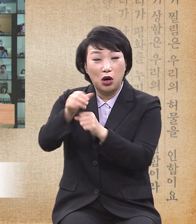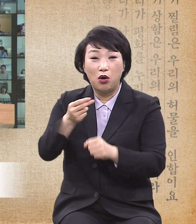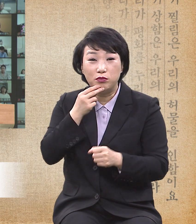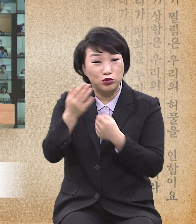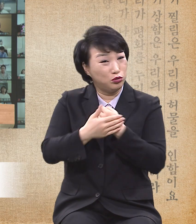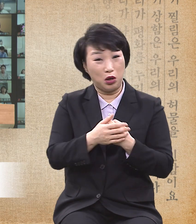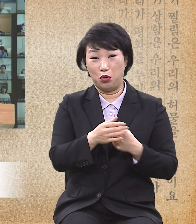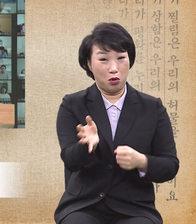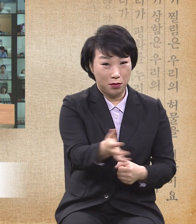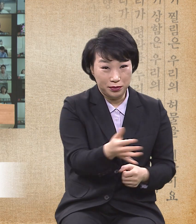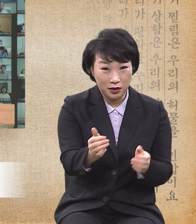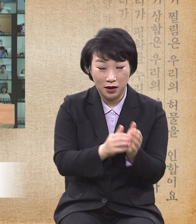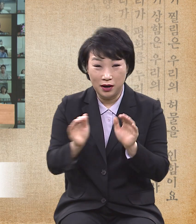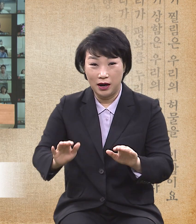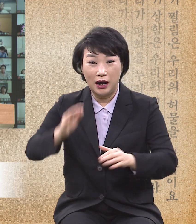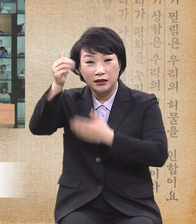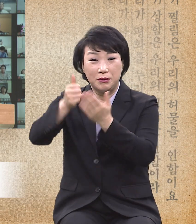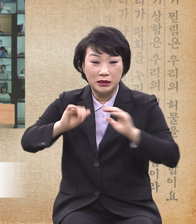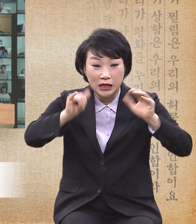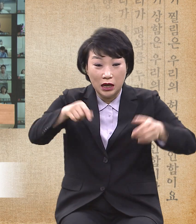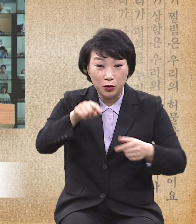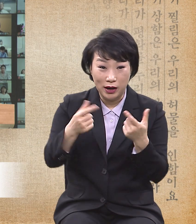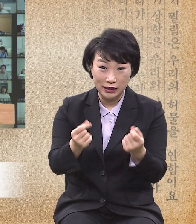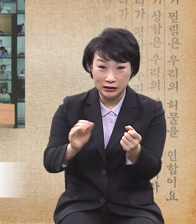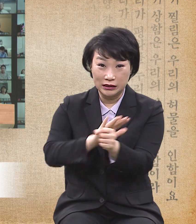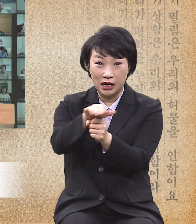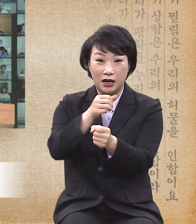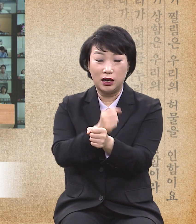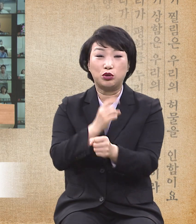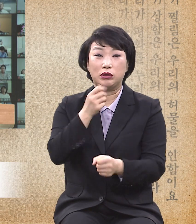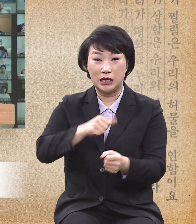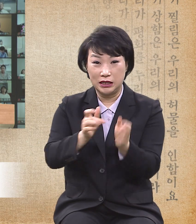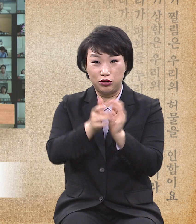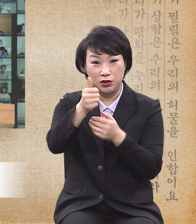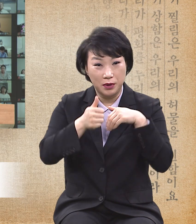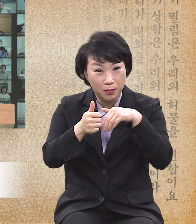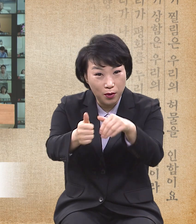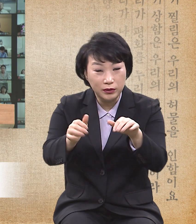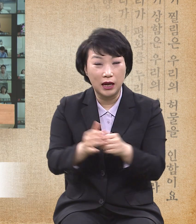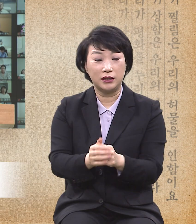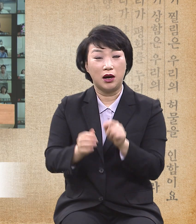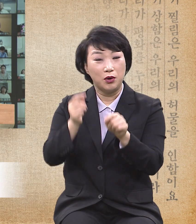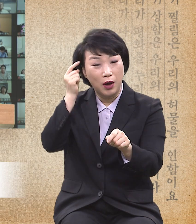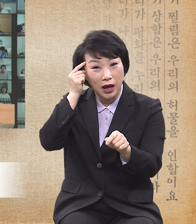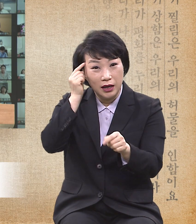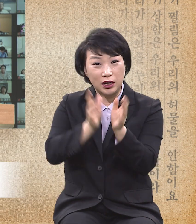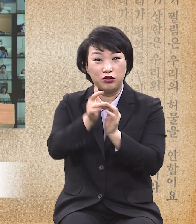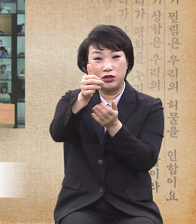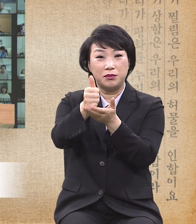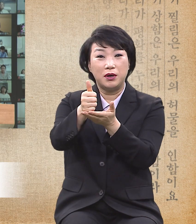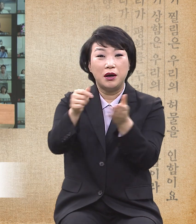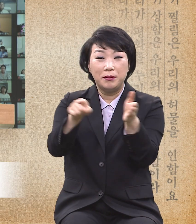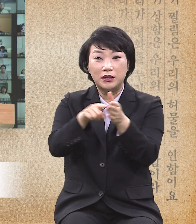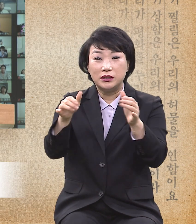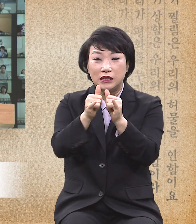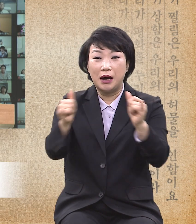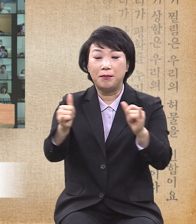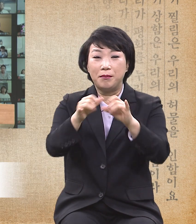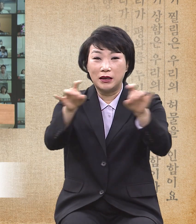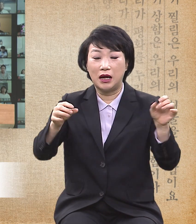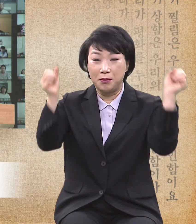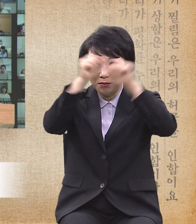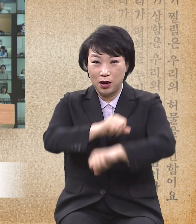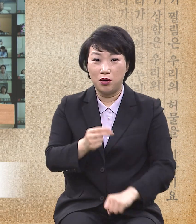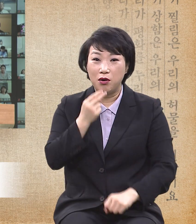없도. 하나님의 세상을 이처럼 사랑하사 독생자를 주셨으니 이는 저를 믿는 자마다